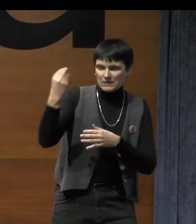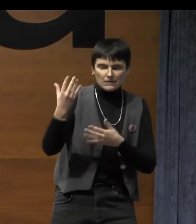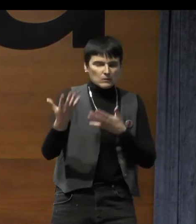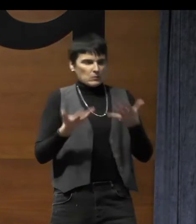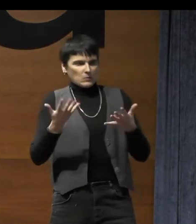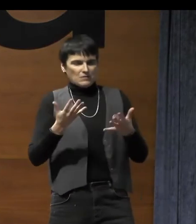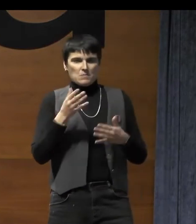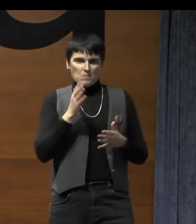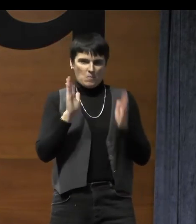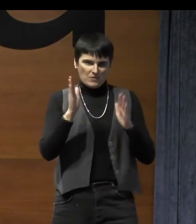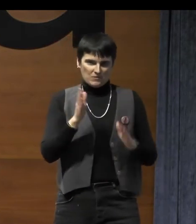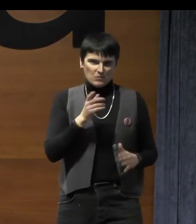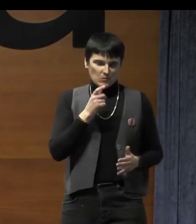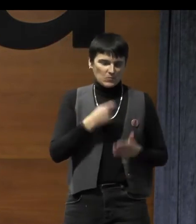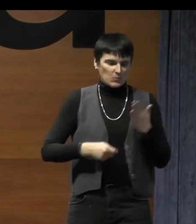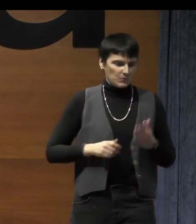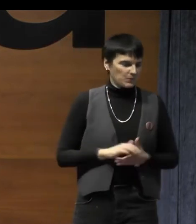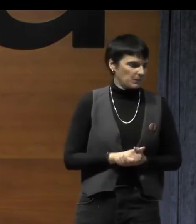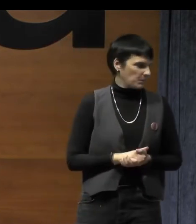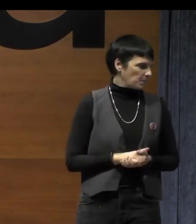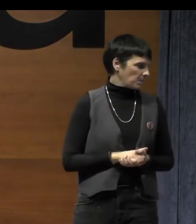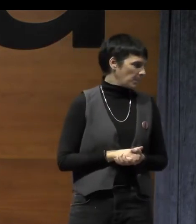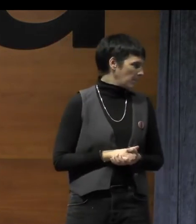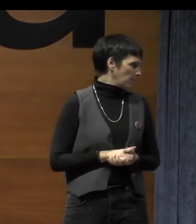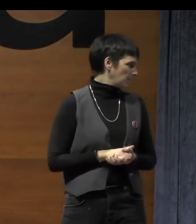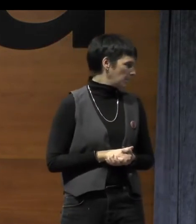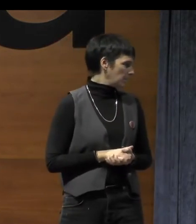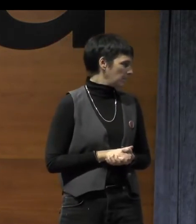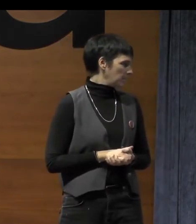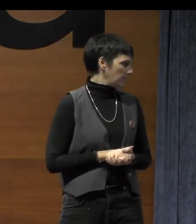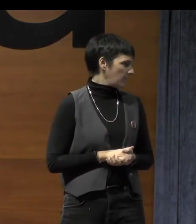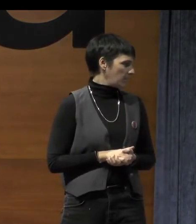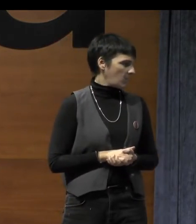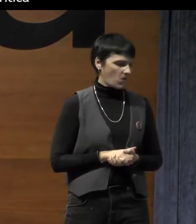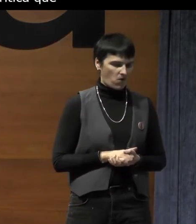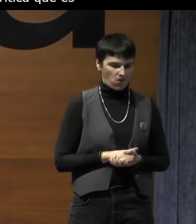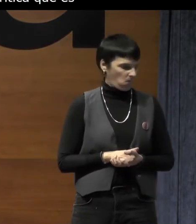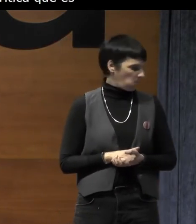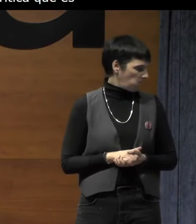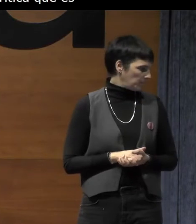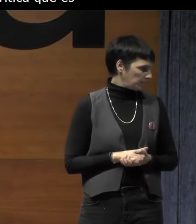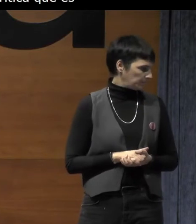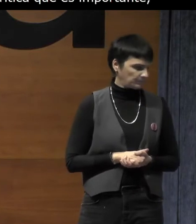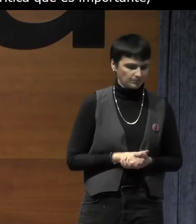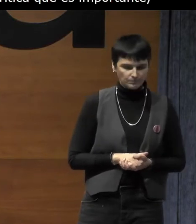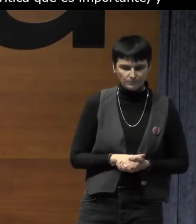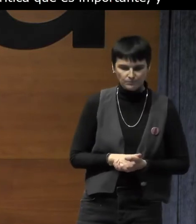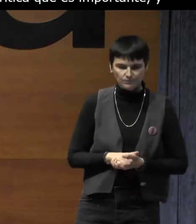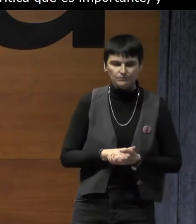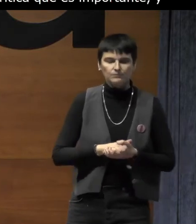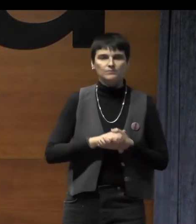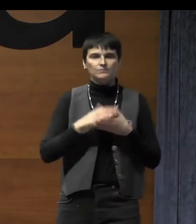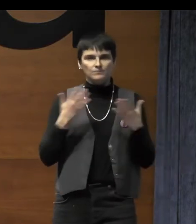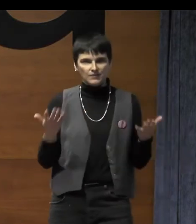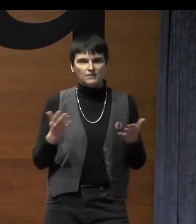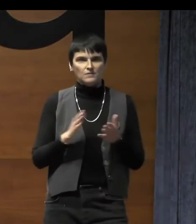que eviten que nos sintamos aislados en este momento que para nosotras a veces es difícil también.